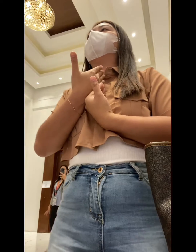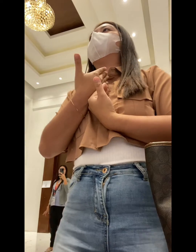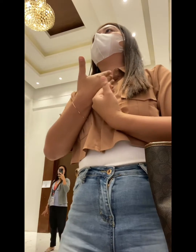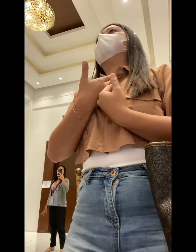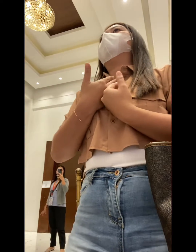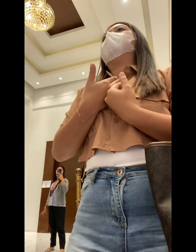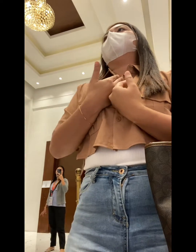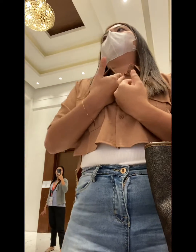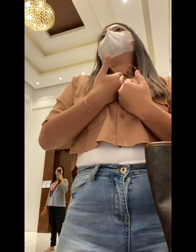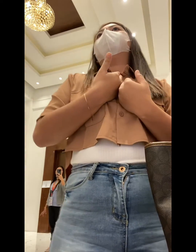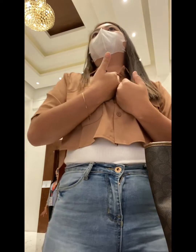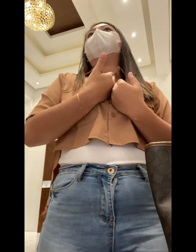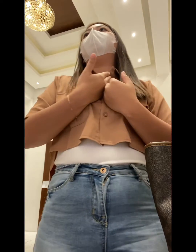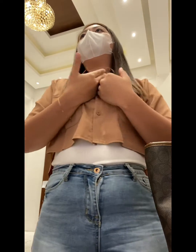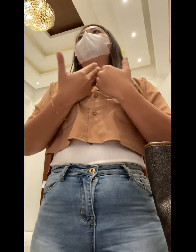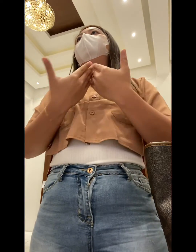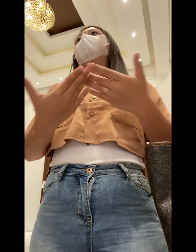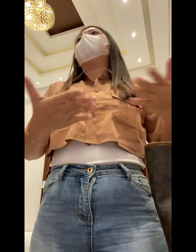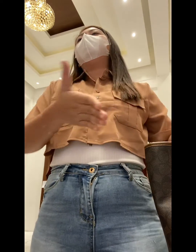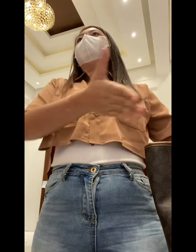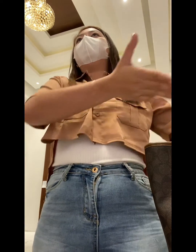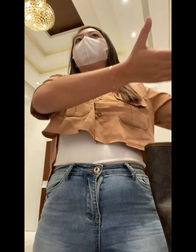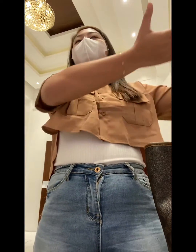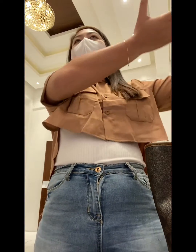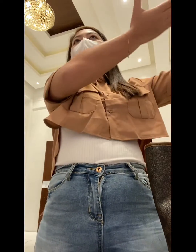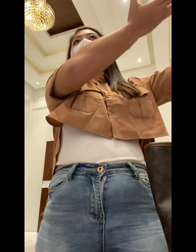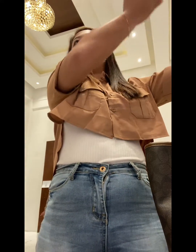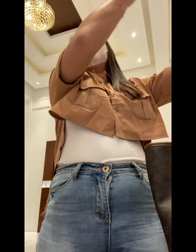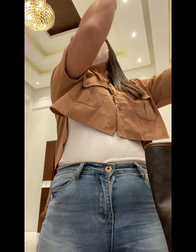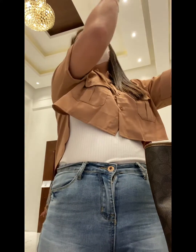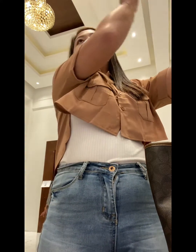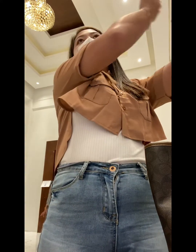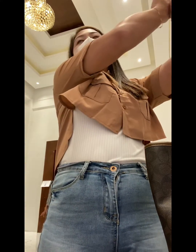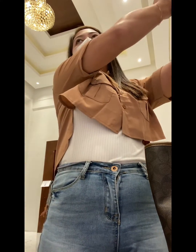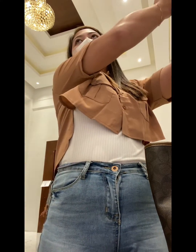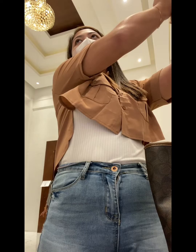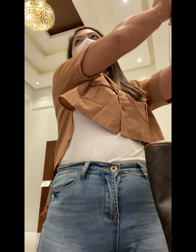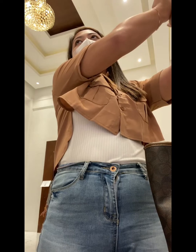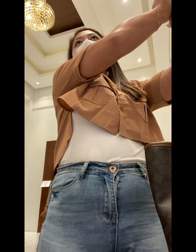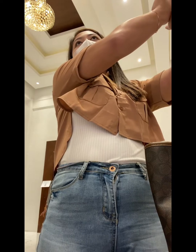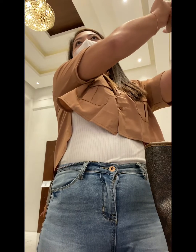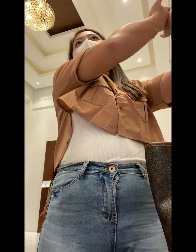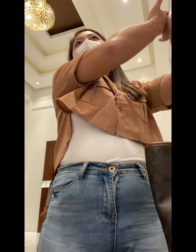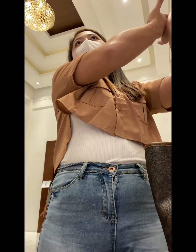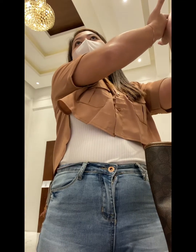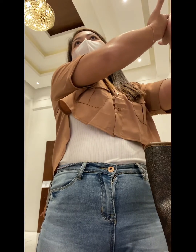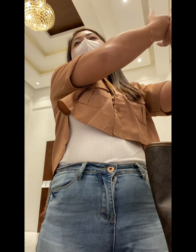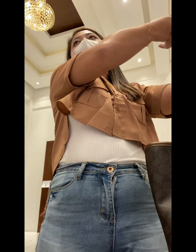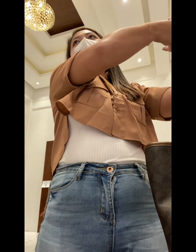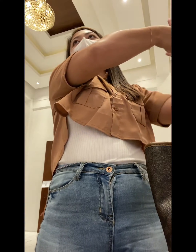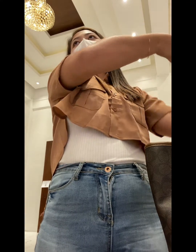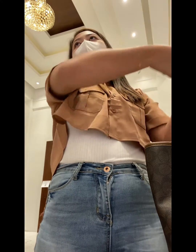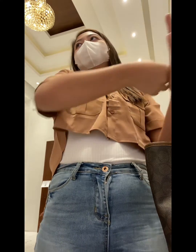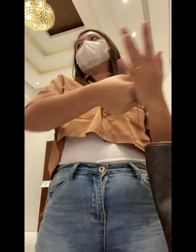Kaya ginagalingan ko na rin para siguro mapansin. Ay, hindi tayo magpapatalo dyan mga